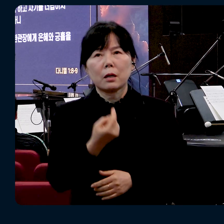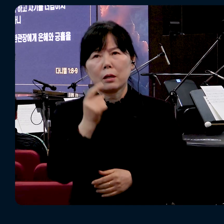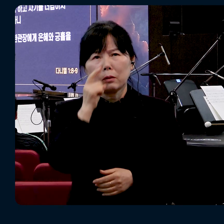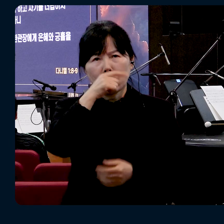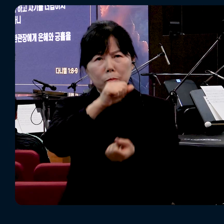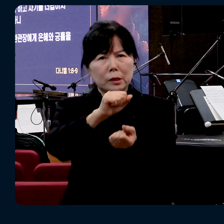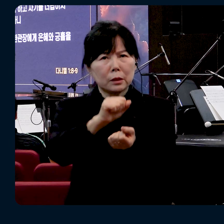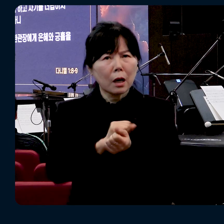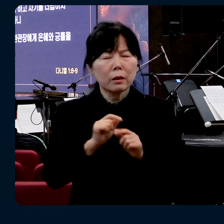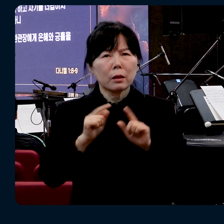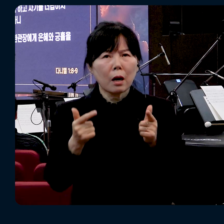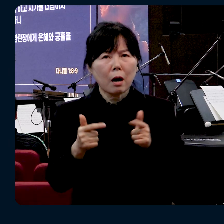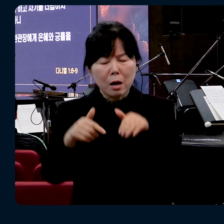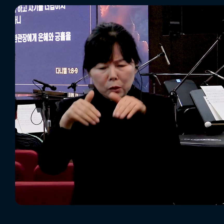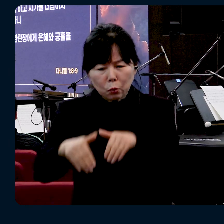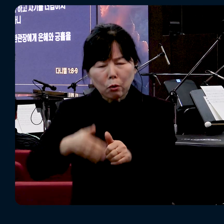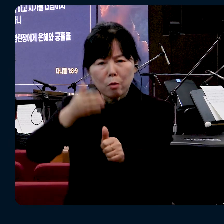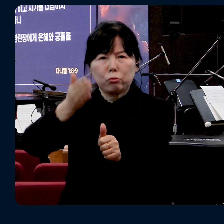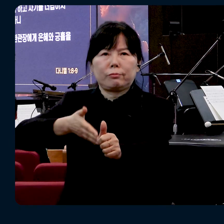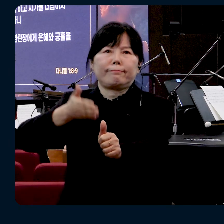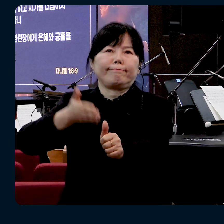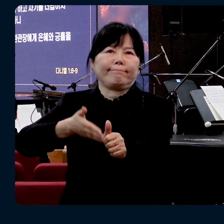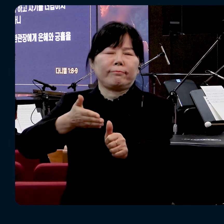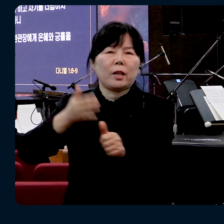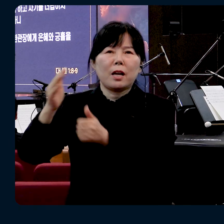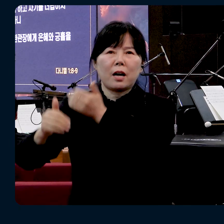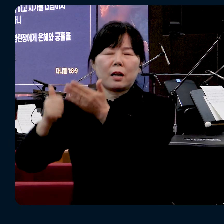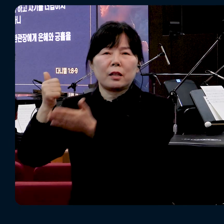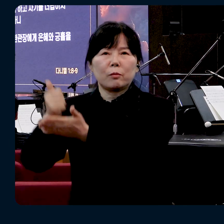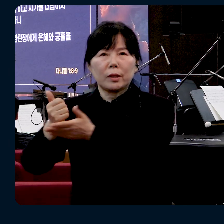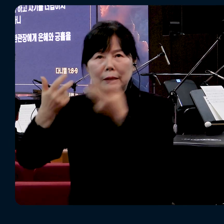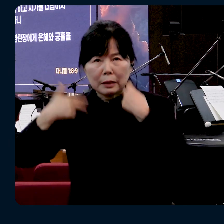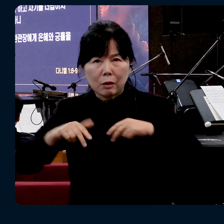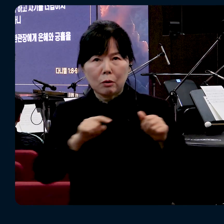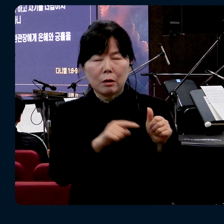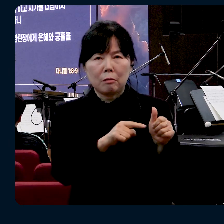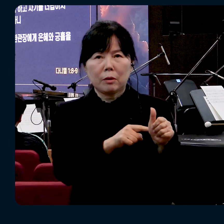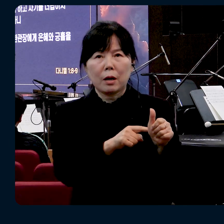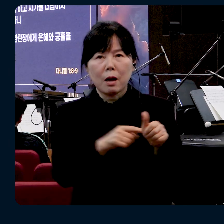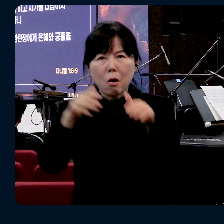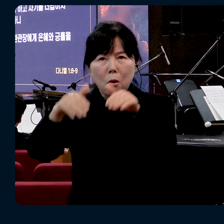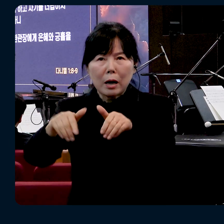자기를 더럽히지 아니하도록 환관장에게 구하니 하나님이